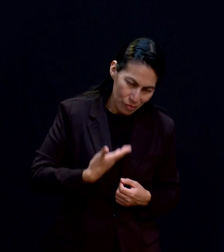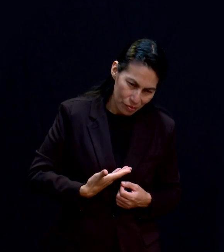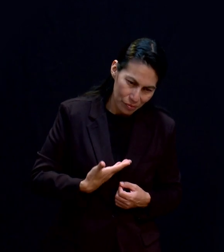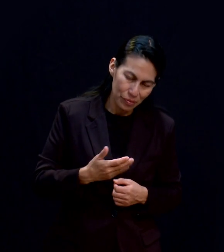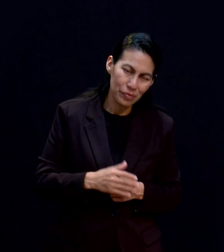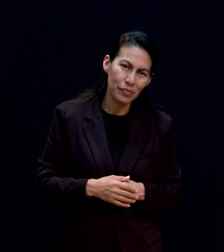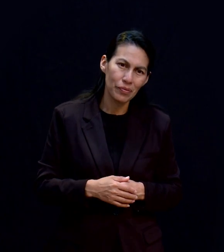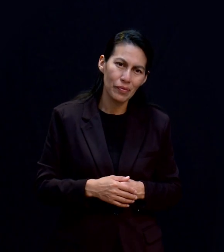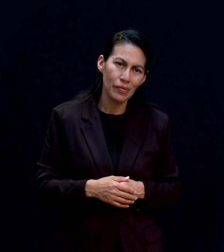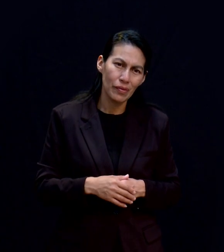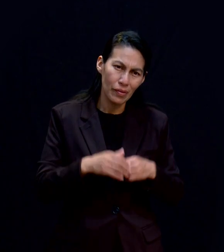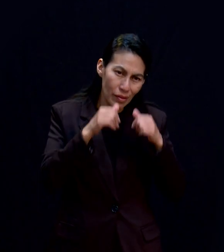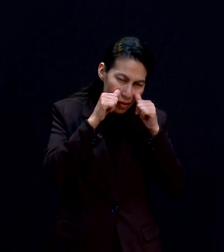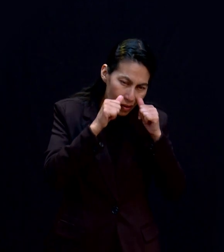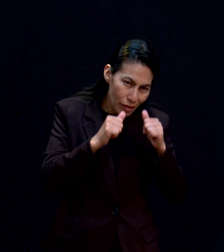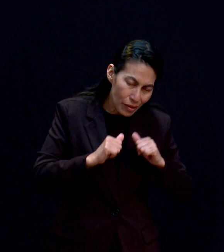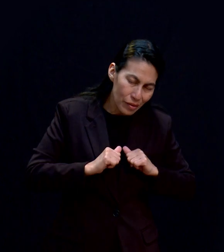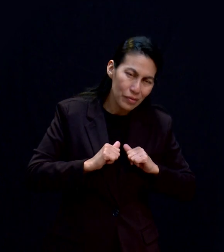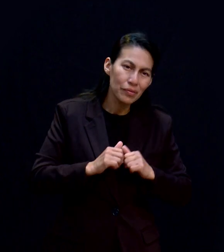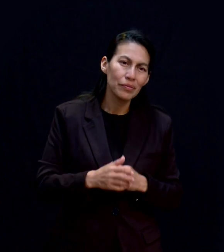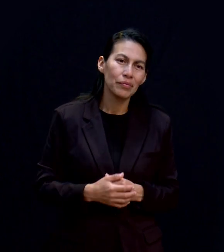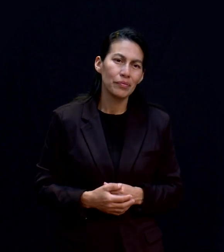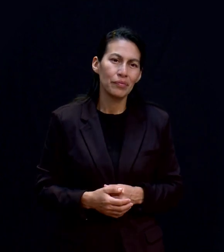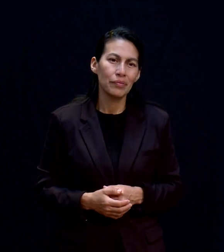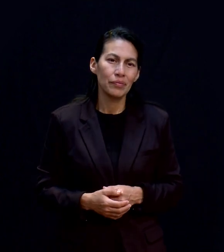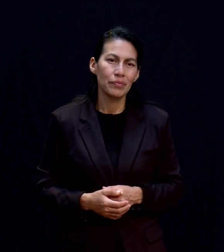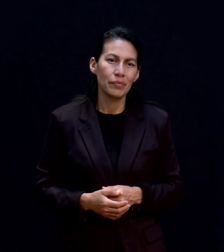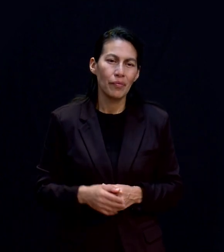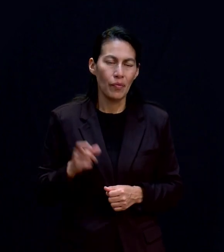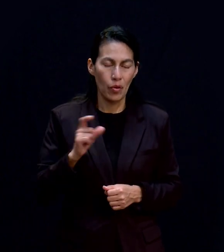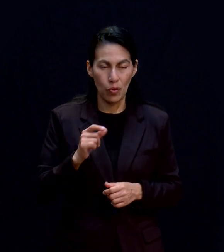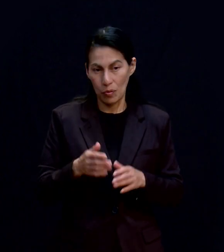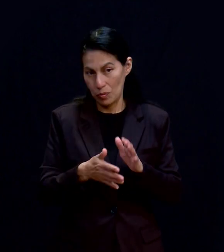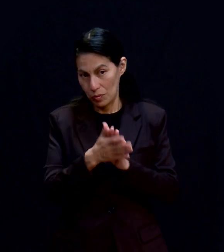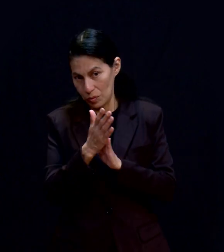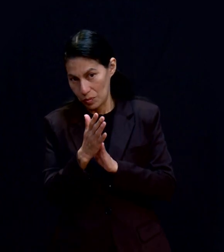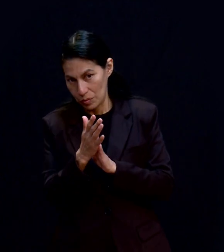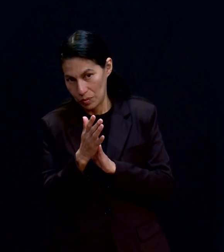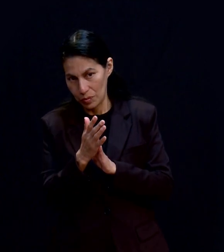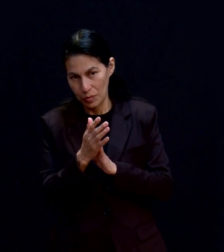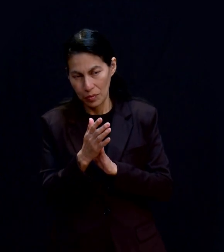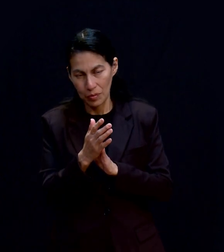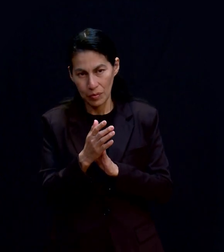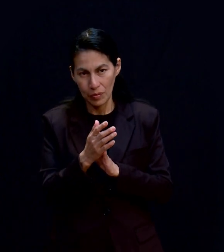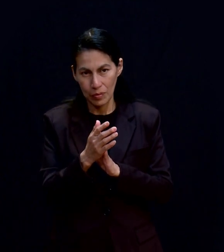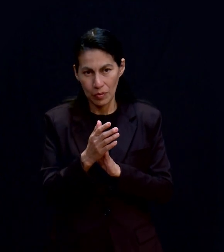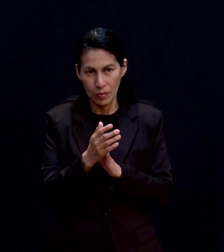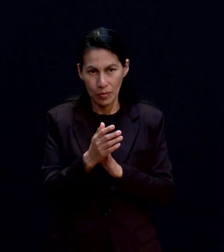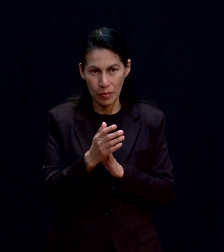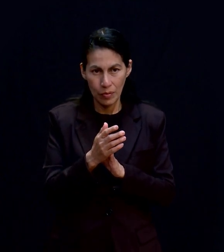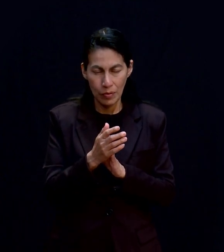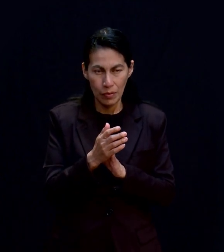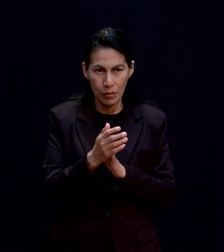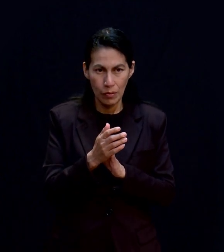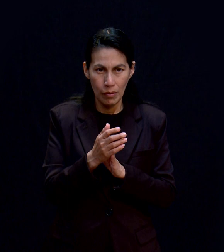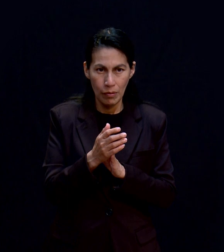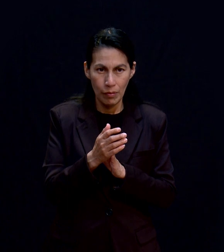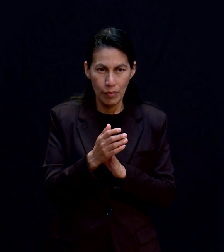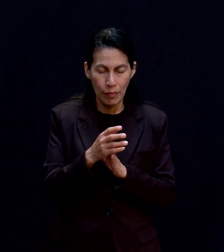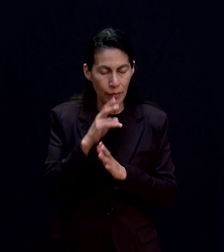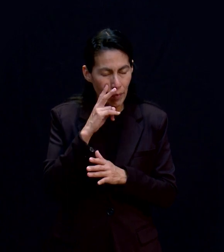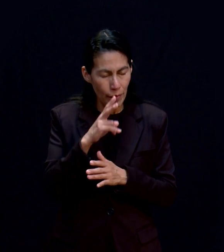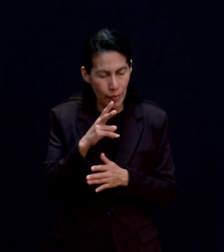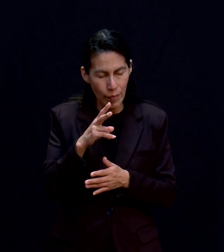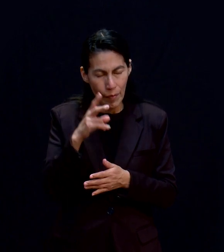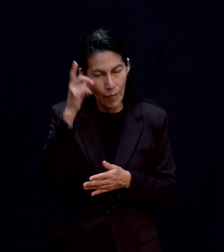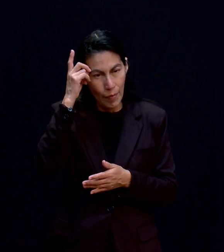oran por mí lo sé y siempre han estado pendientes de mí al momento que yo salgo pues